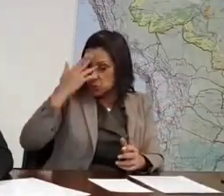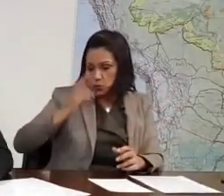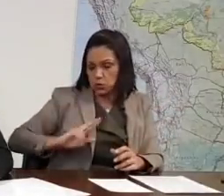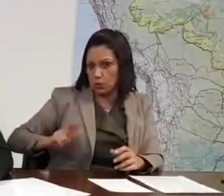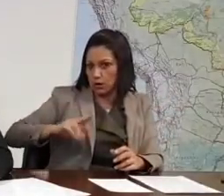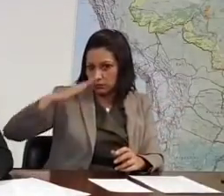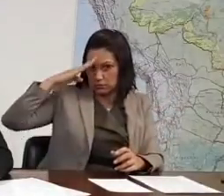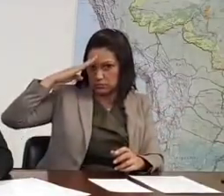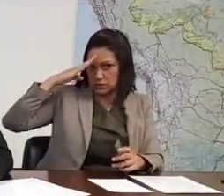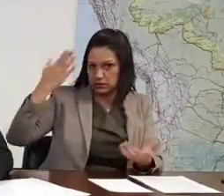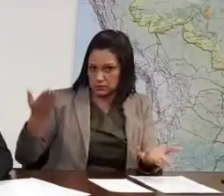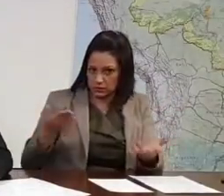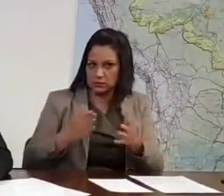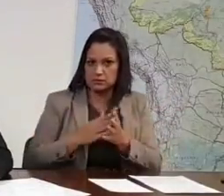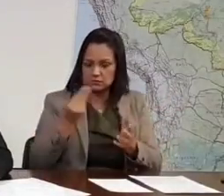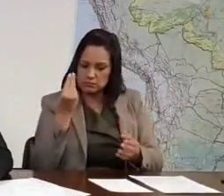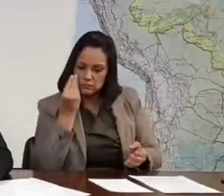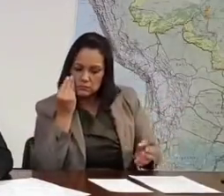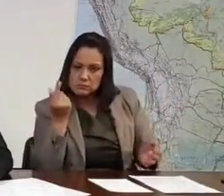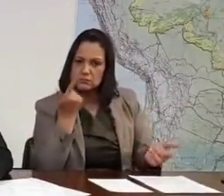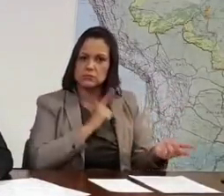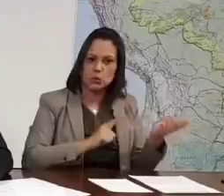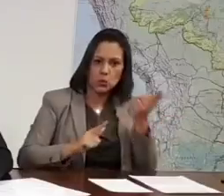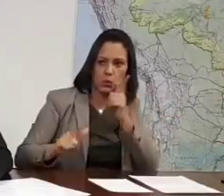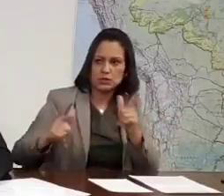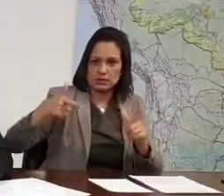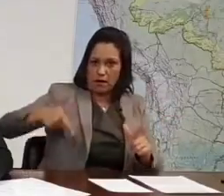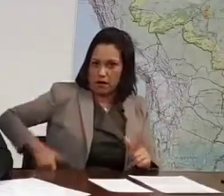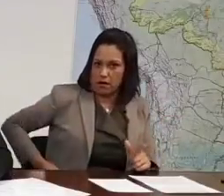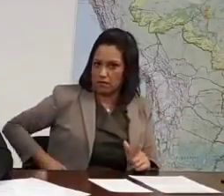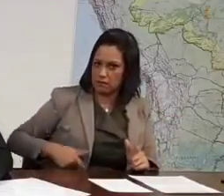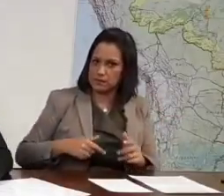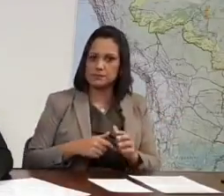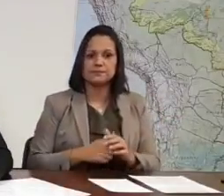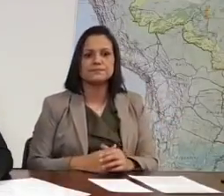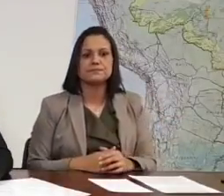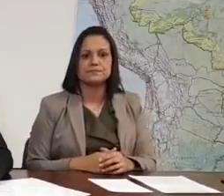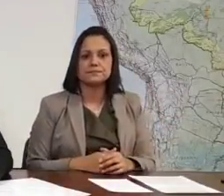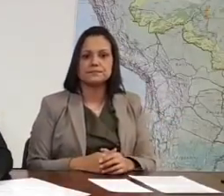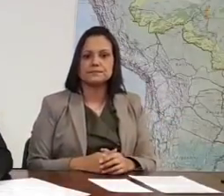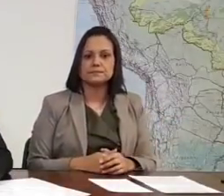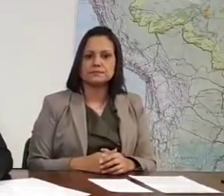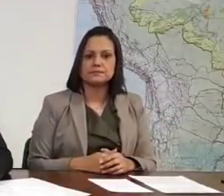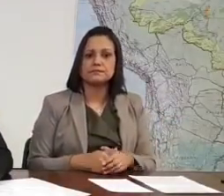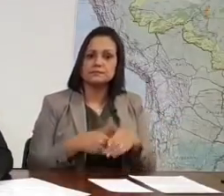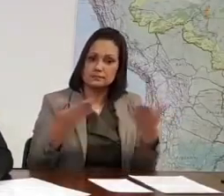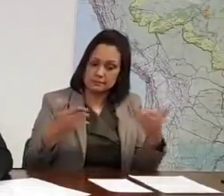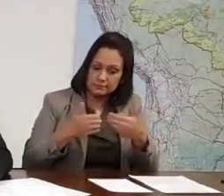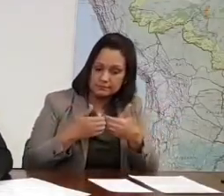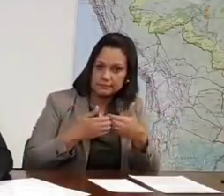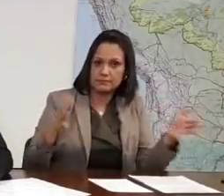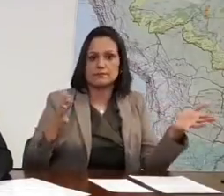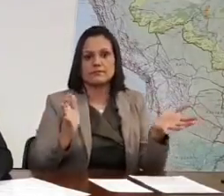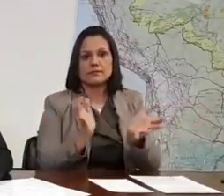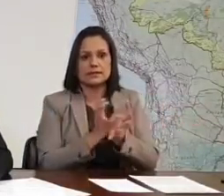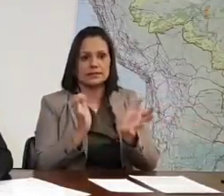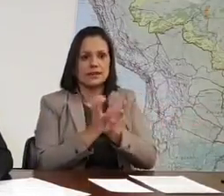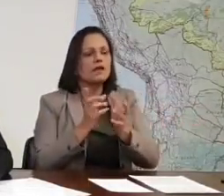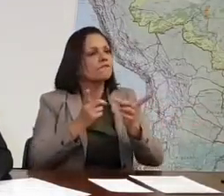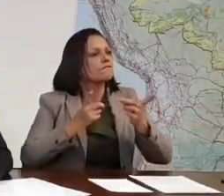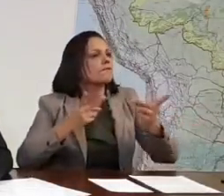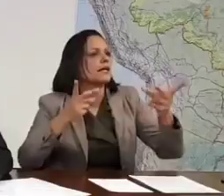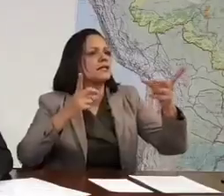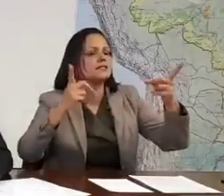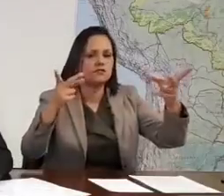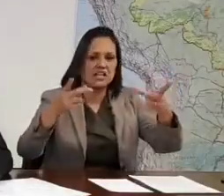aí conseguir sua posse e sua porte de arma de fogo. Né? A abertura do mercado, o monopólio foi quebrado, vai